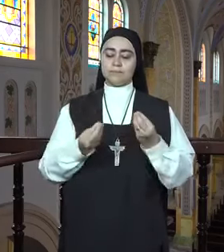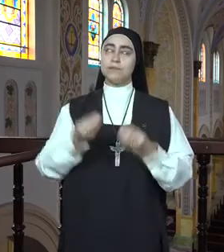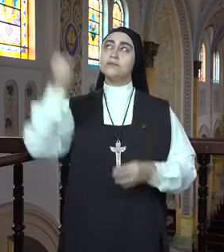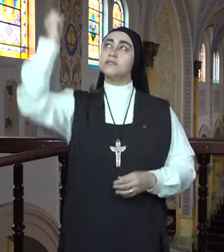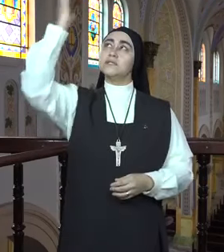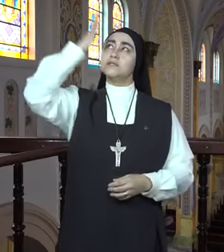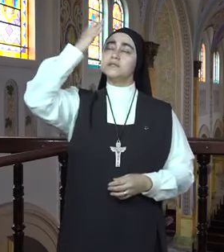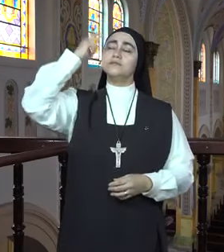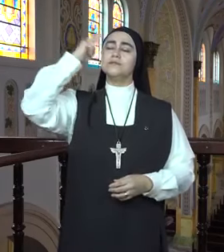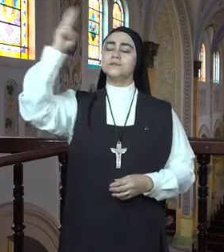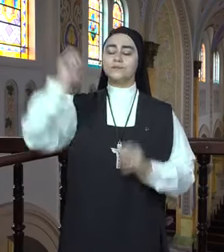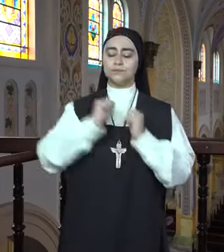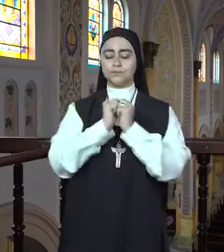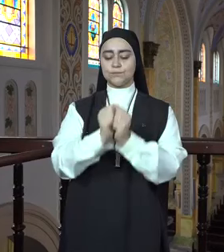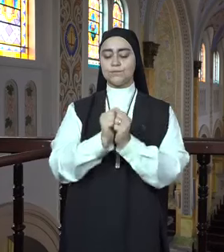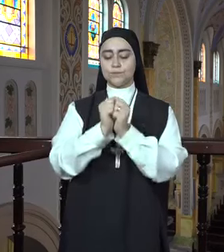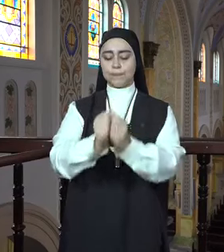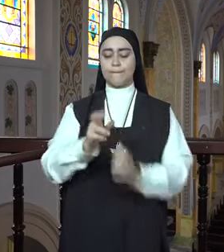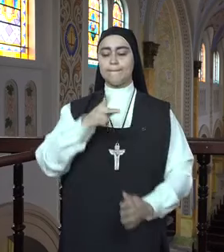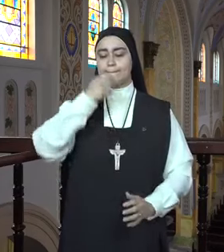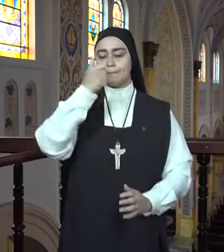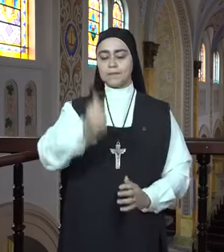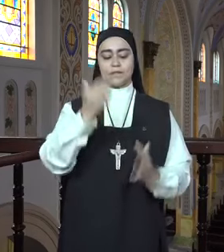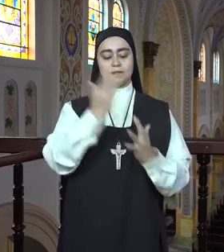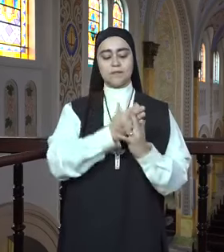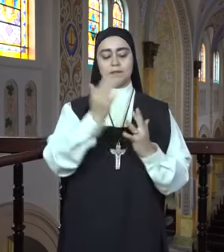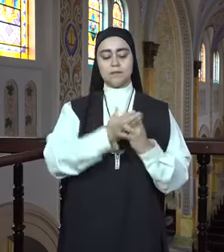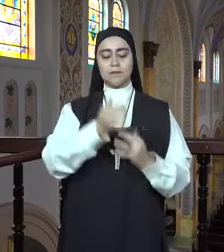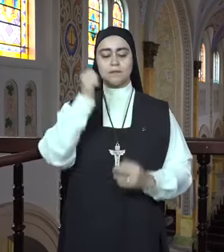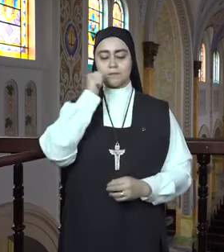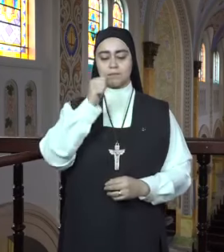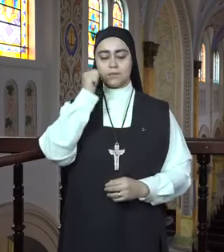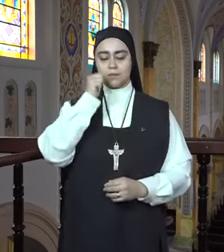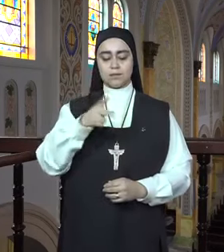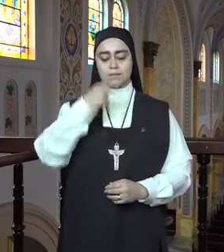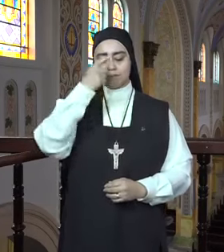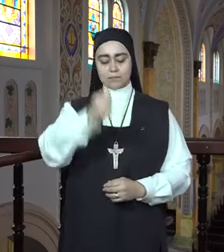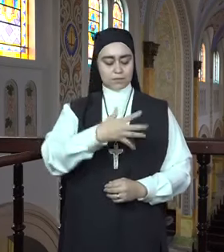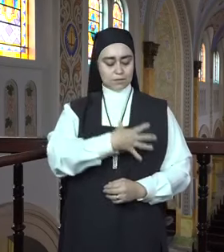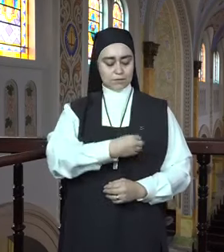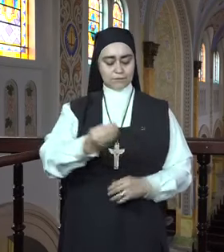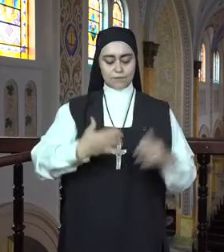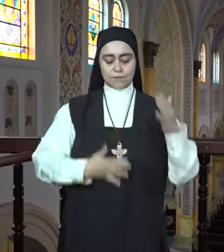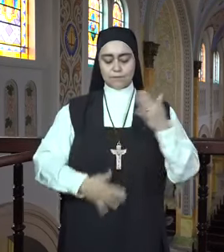o Senhor é convosco. Bendita sois vós entre as mulheres, e bendito é o fruto